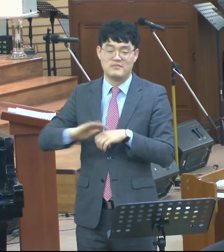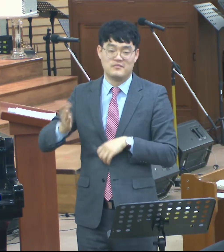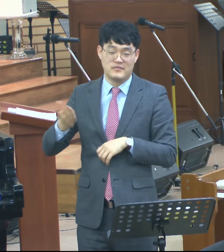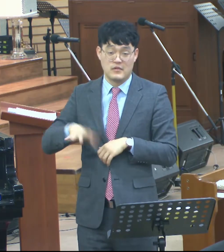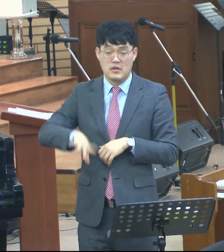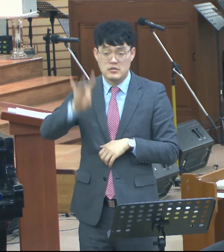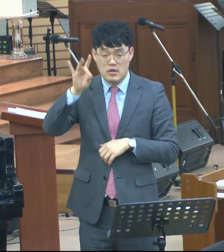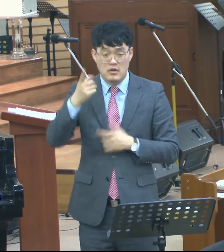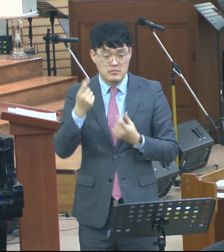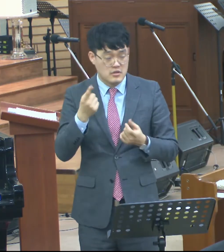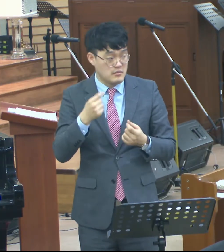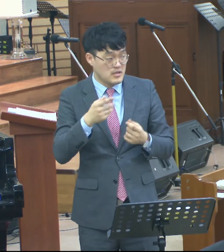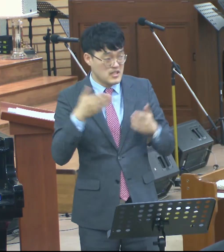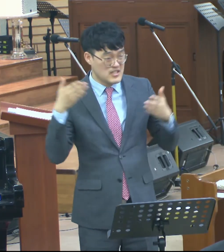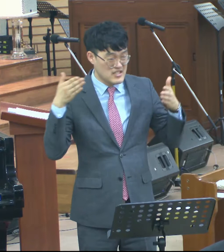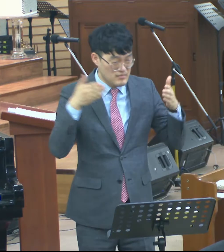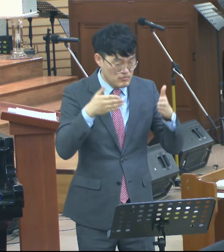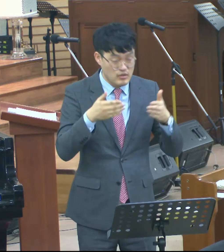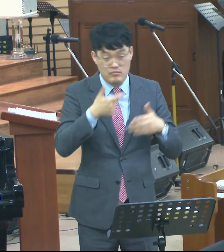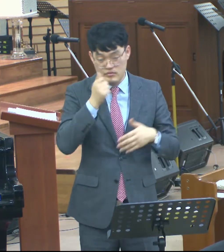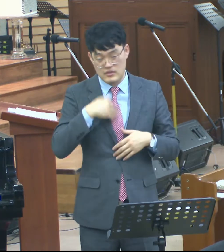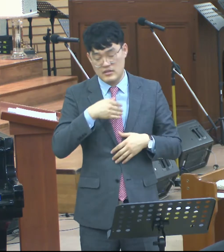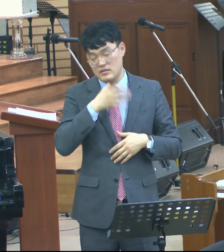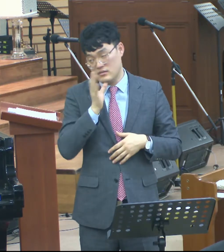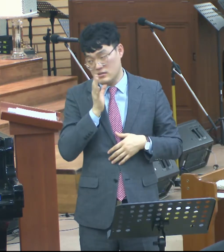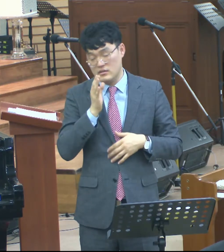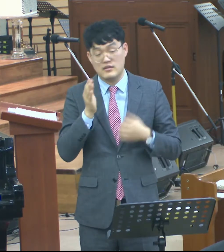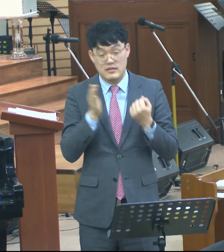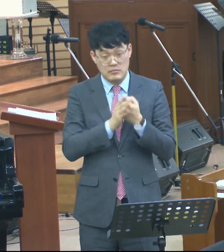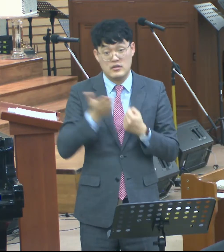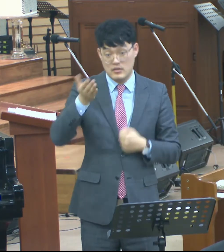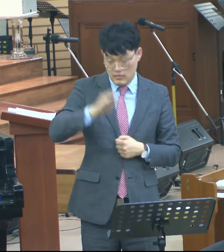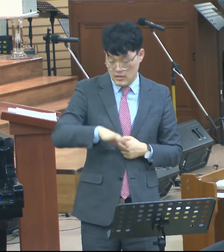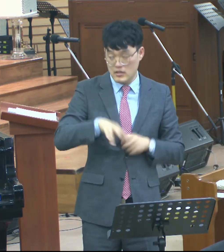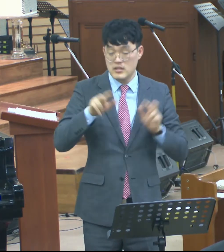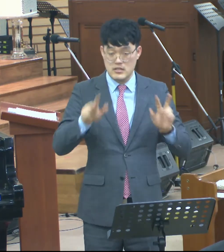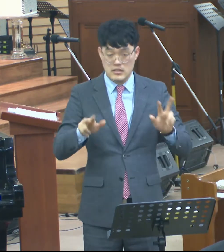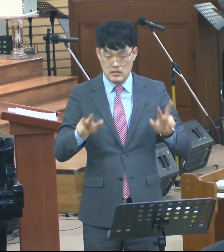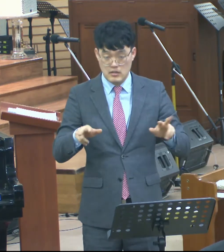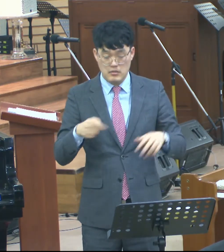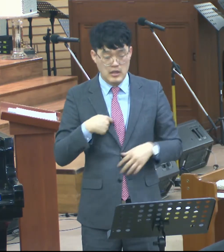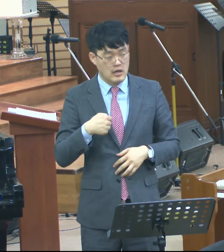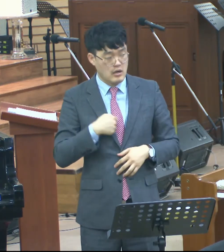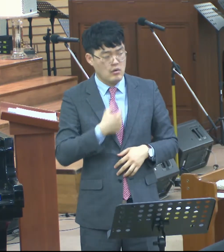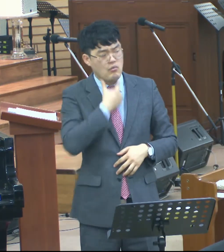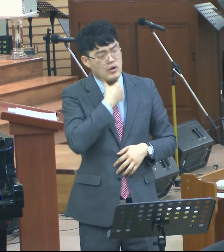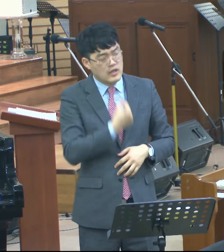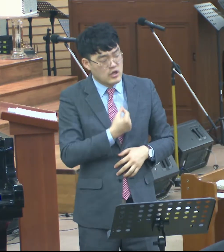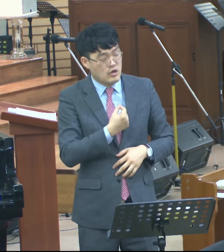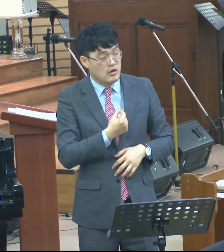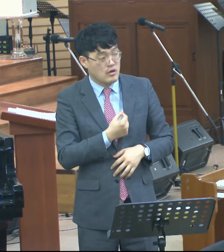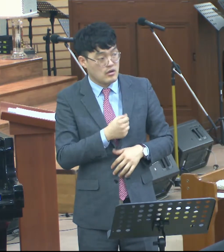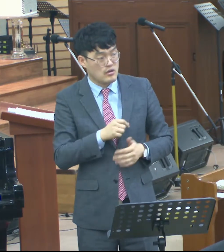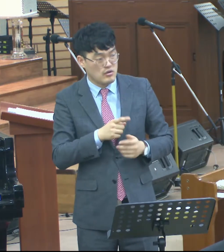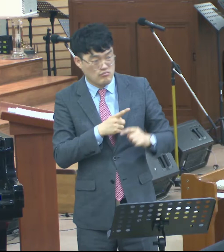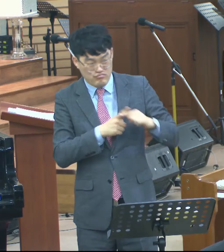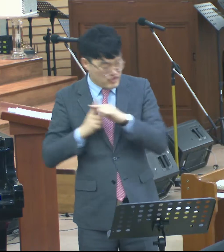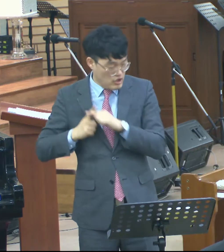집중하는 힘이 좀 떨어졌어요. 젊지 않으니까. 근데 이제는 내가 원하는 것이 안 될 수도 있다는 생각을 갖고